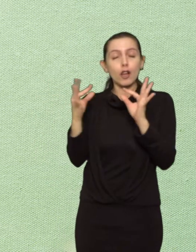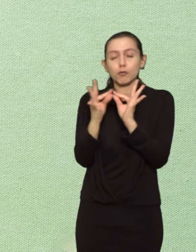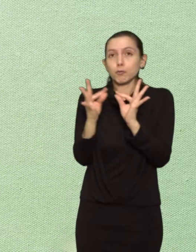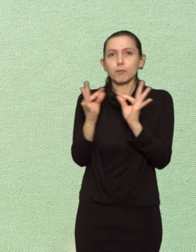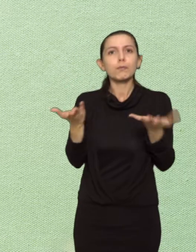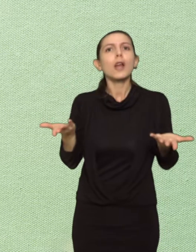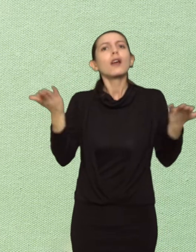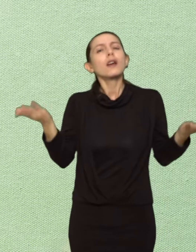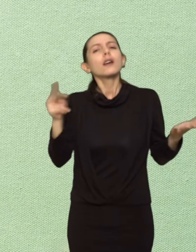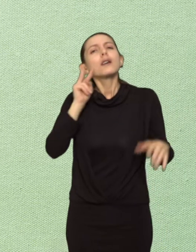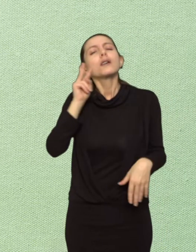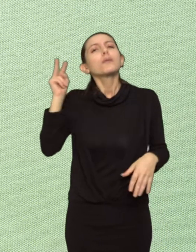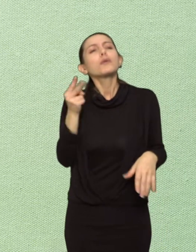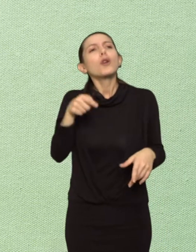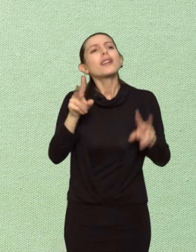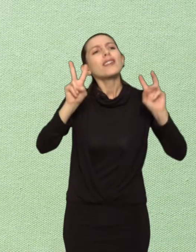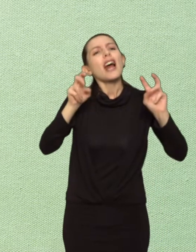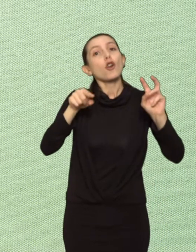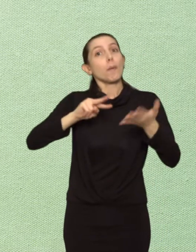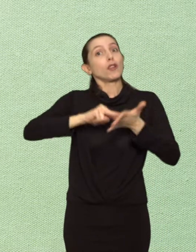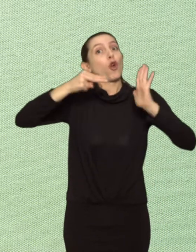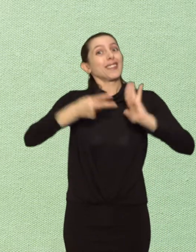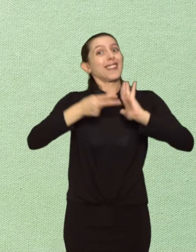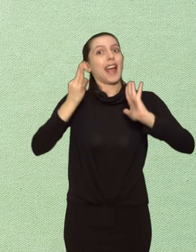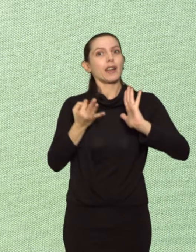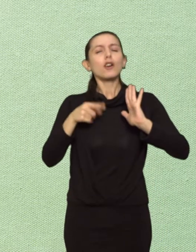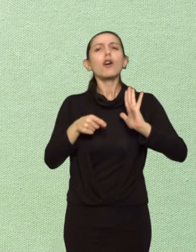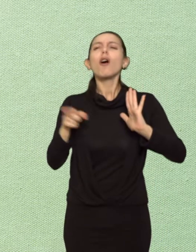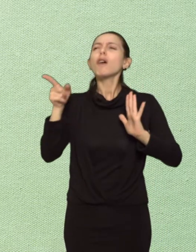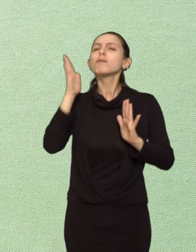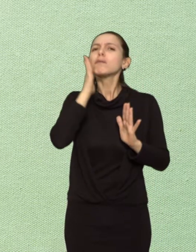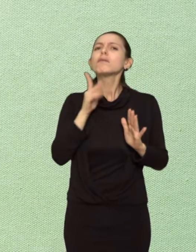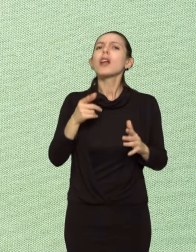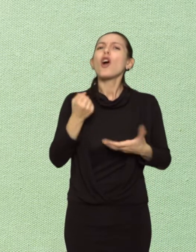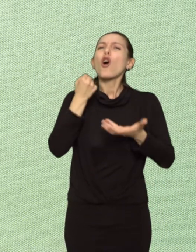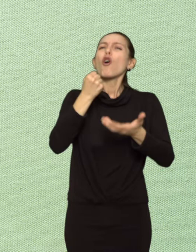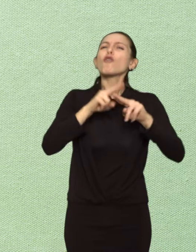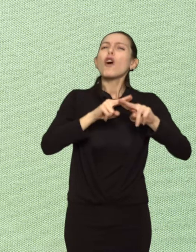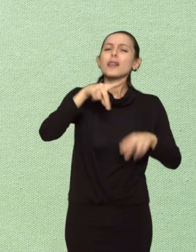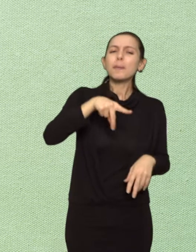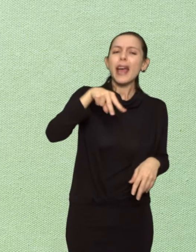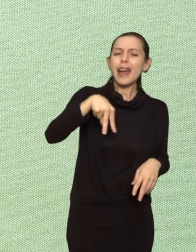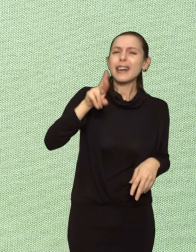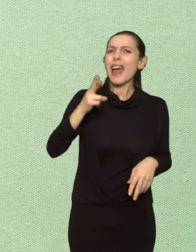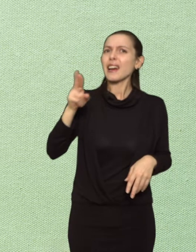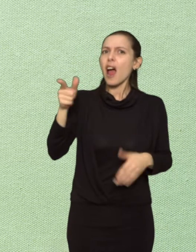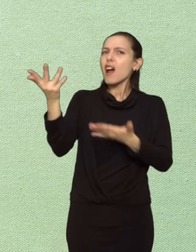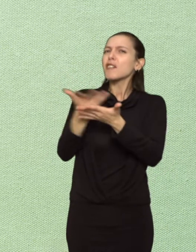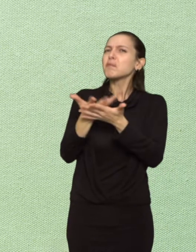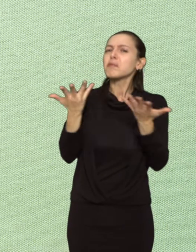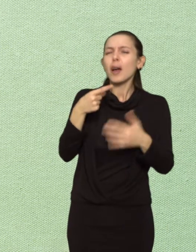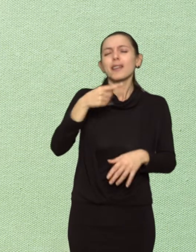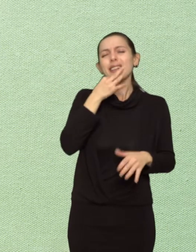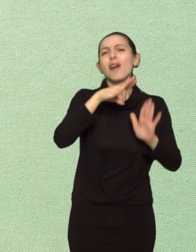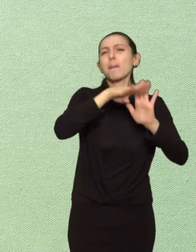Assolutamente. E parlando invece di un argomento più tecnico, cosa ci puoi raccontare dei fondi PNRR, Piano